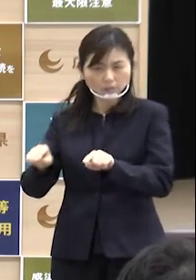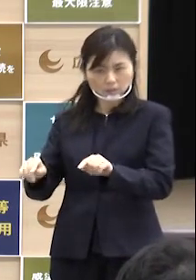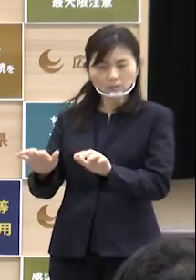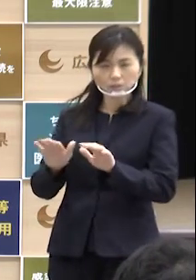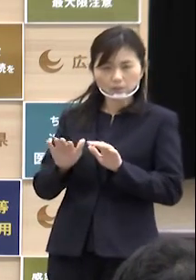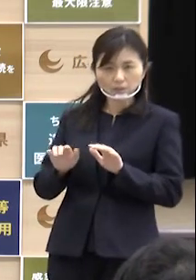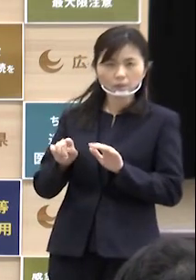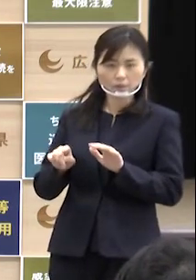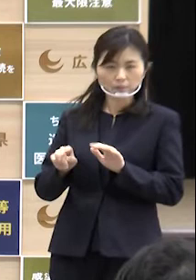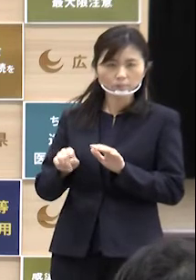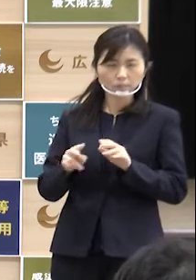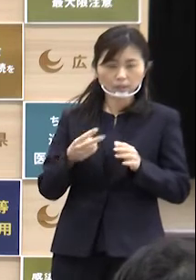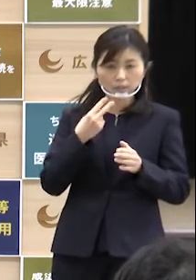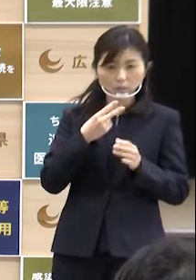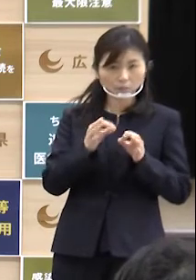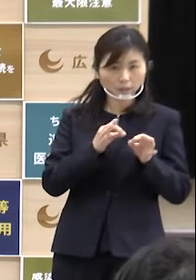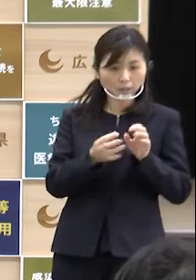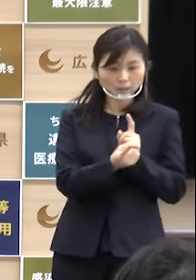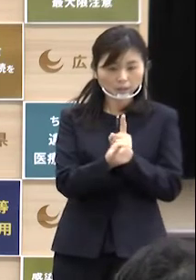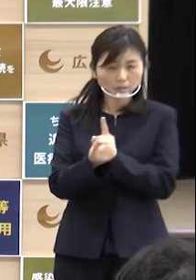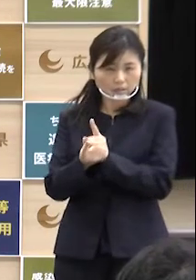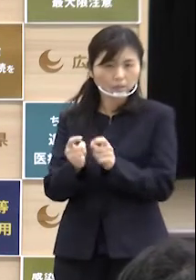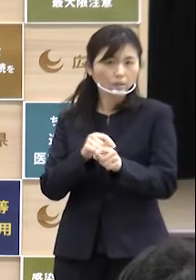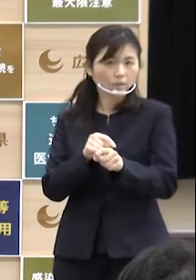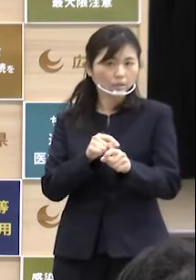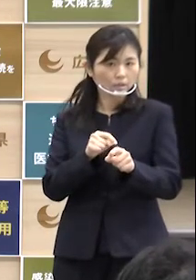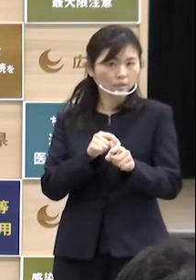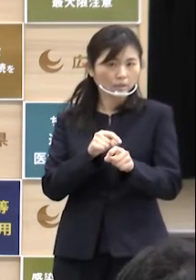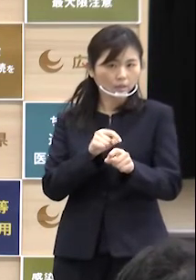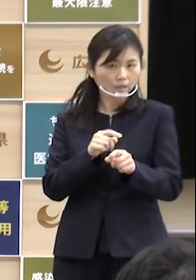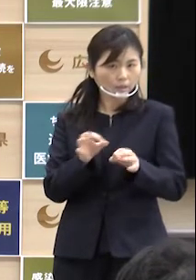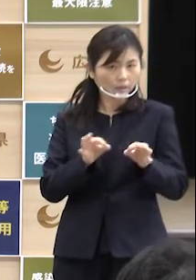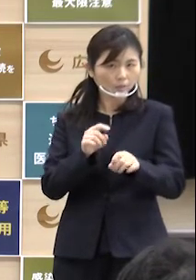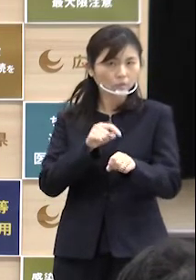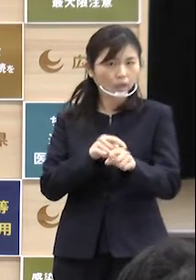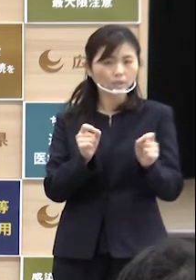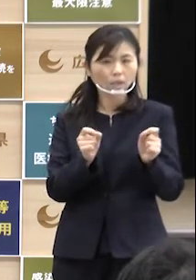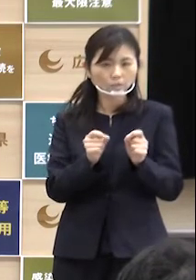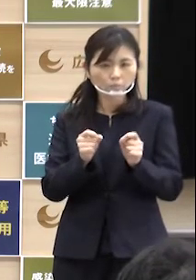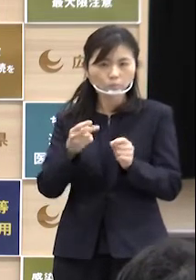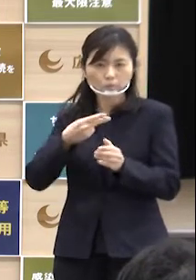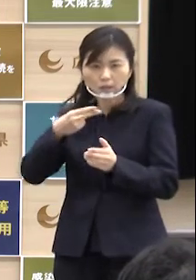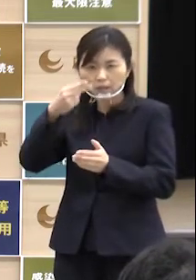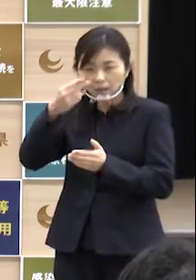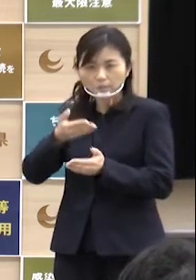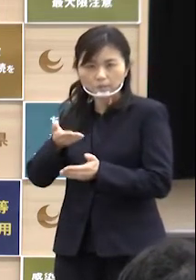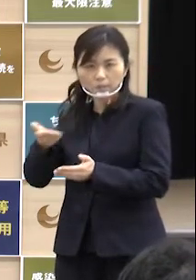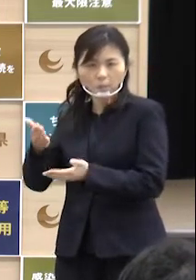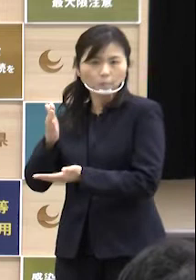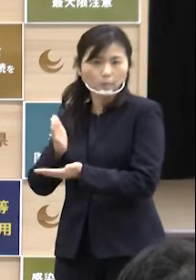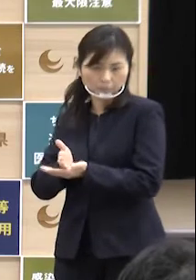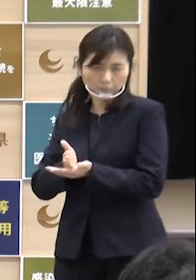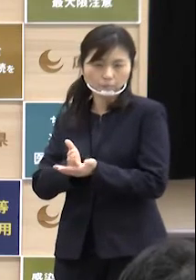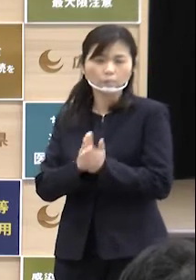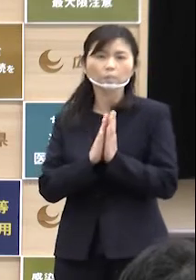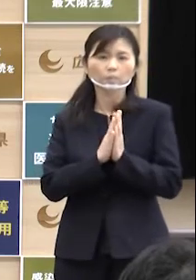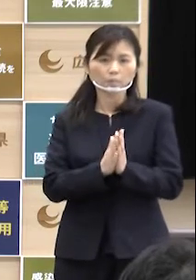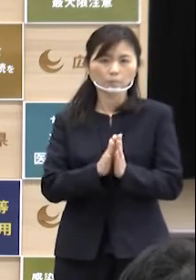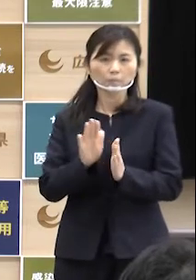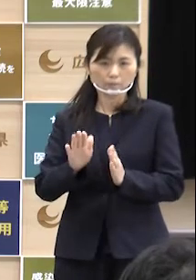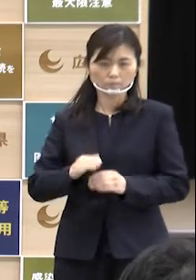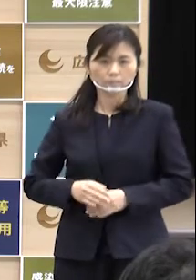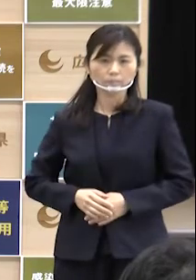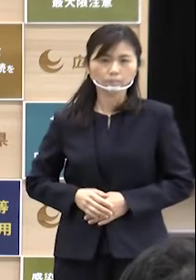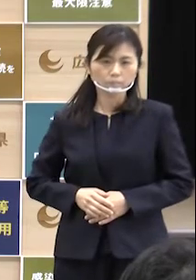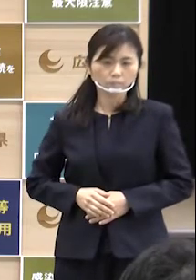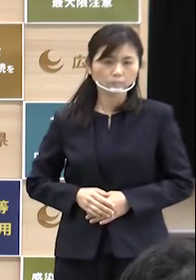対し営業時間の短縮と酒類の提供を行わないことという要請を行っております。これによりまして多く